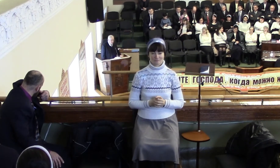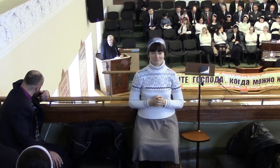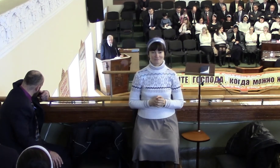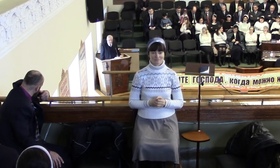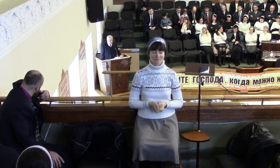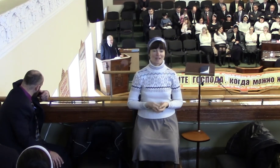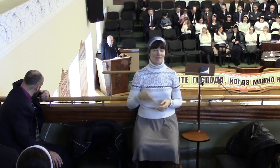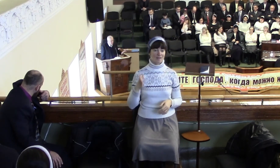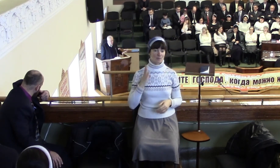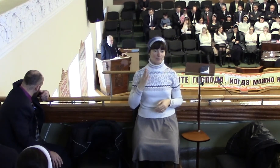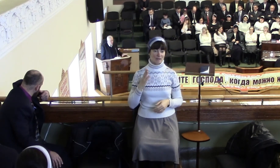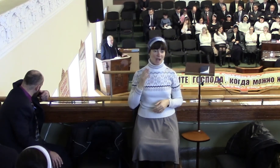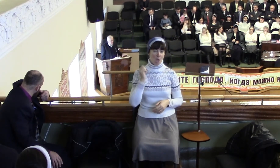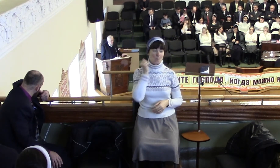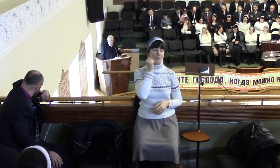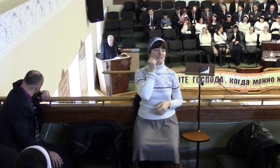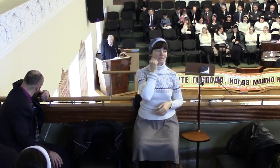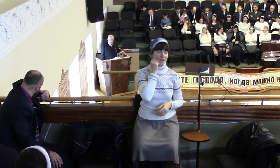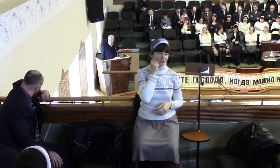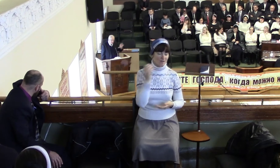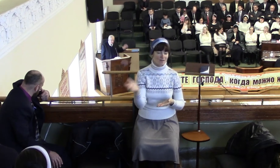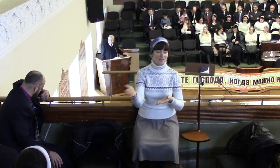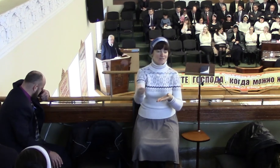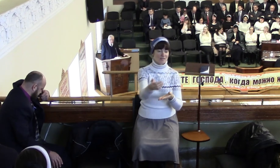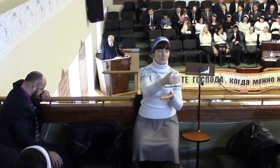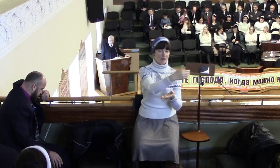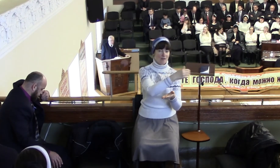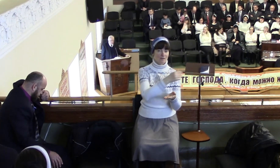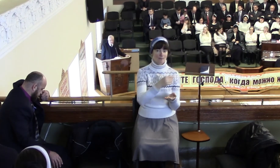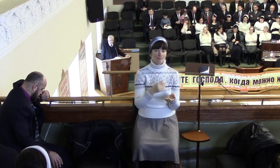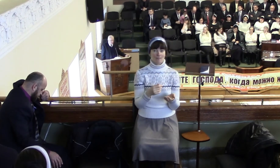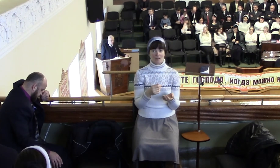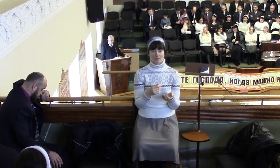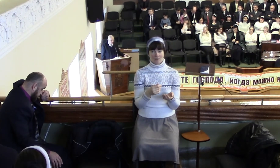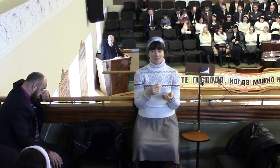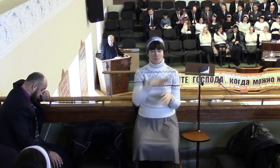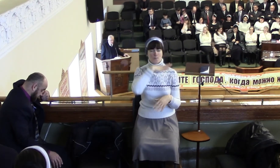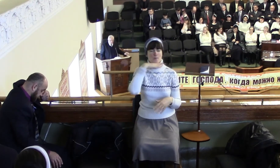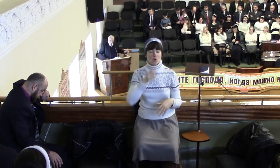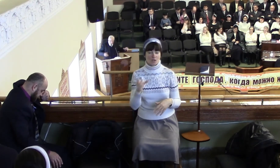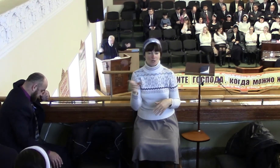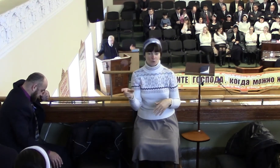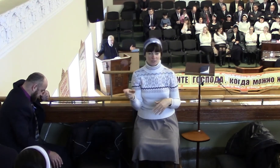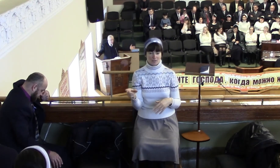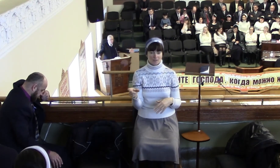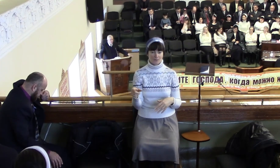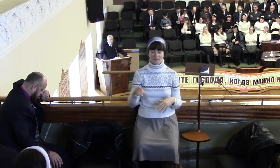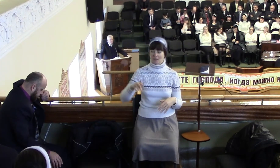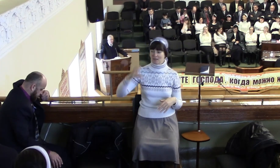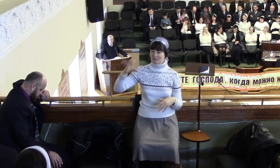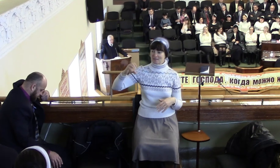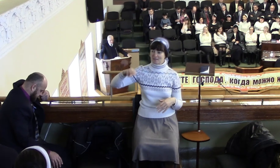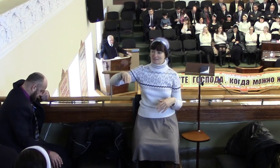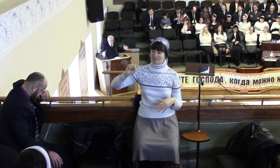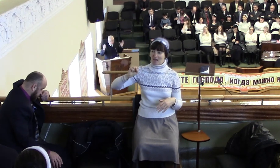отдельных трибунах были, там где-то рядом. Те, кто ездили туда, там многие ездили из Запорожья. Огромный стадион был